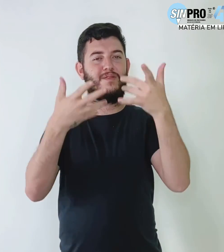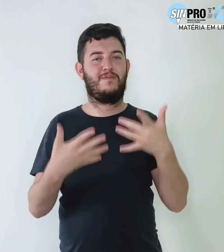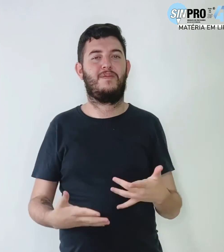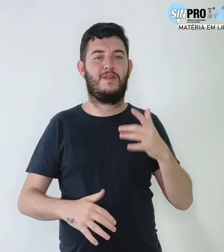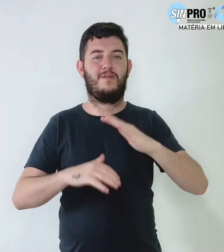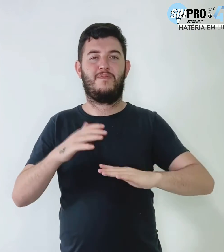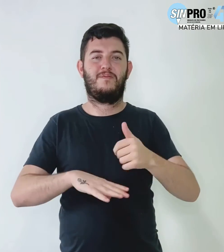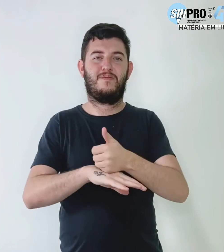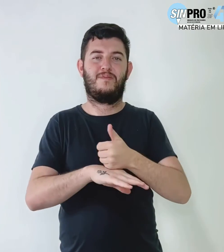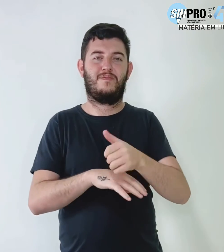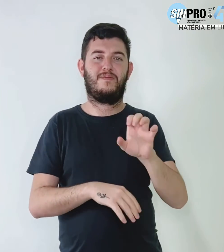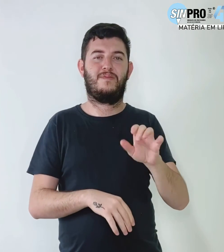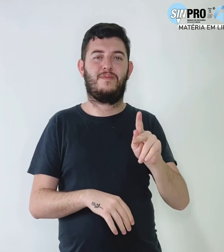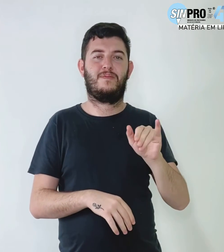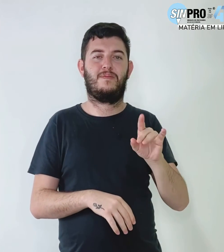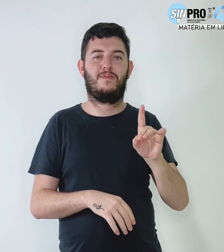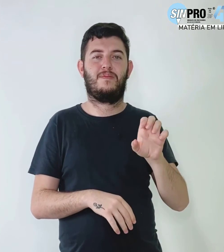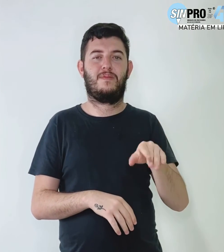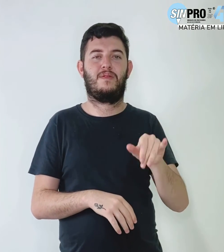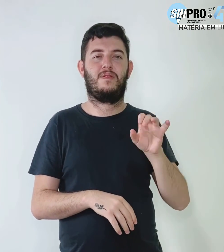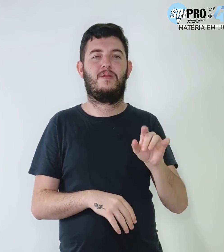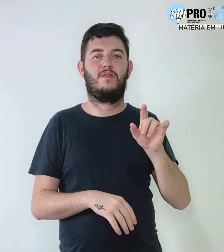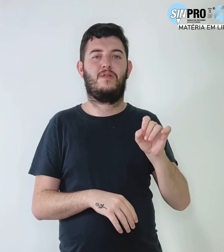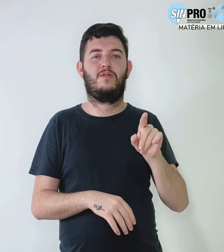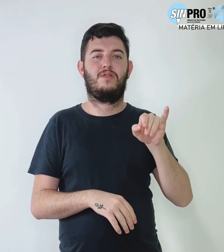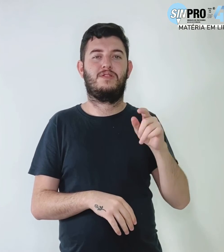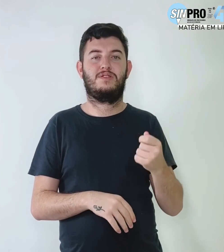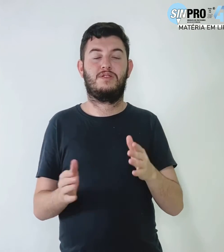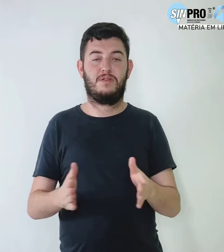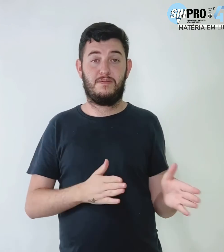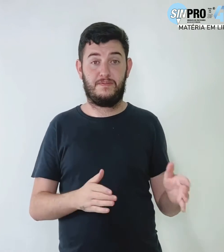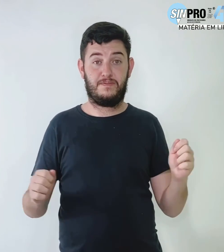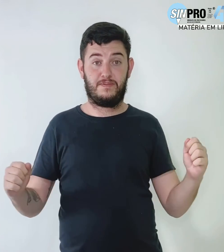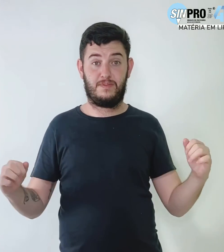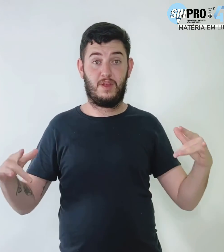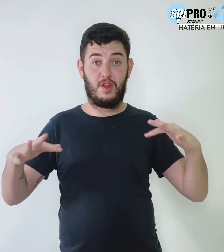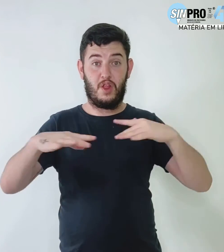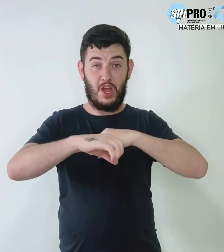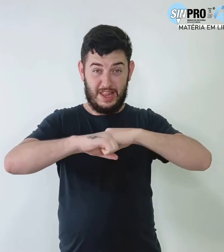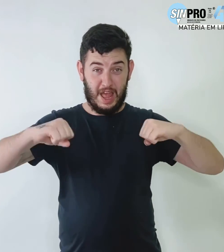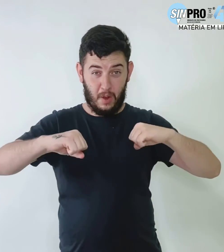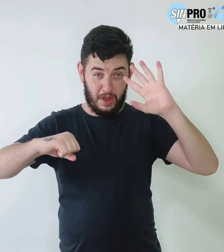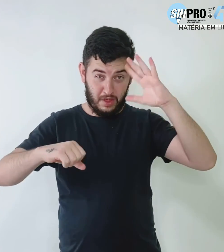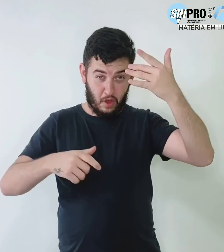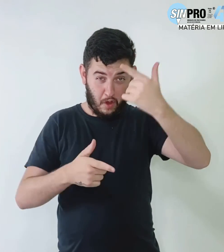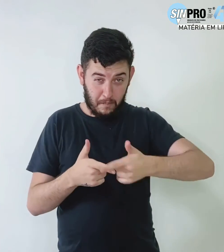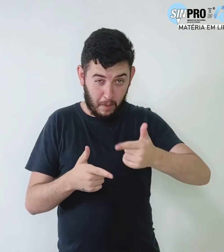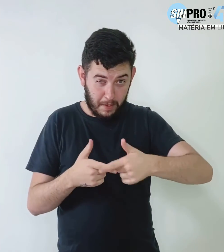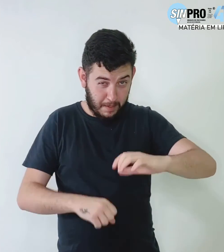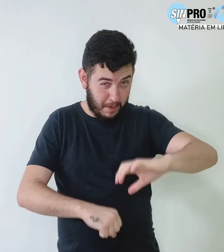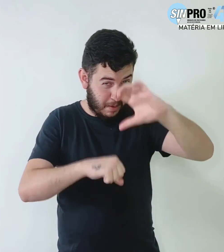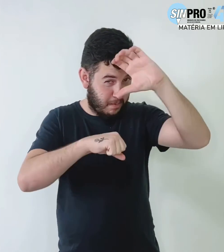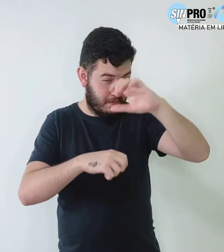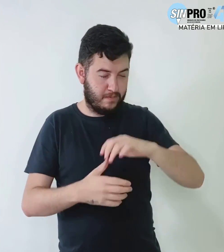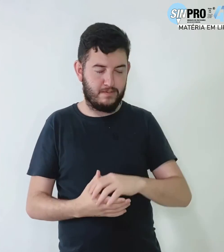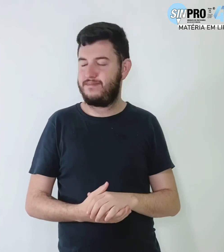transmissão, garante o epidemiologista. O lockdown resolve o problema? Não.